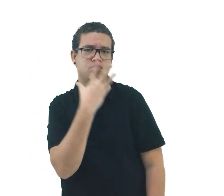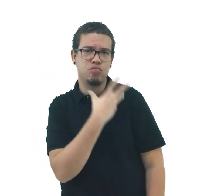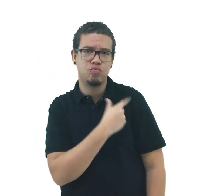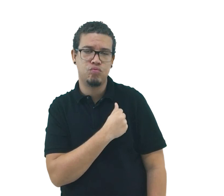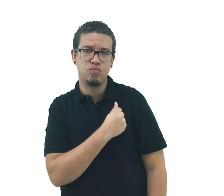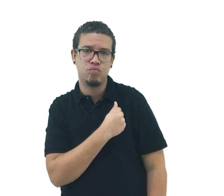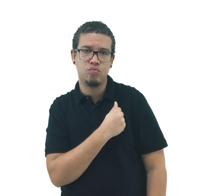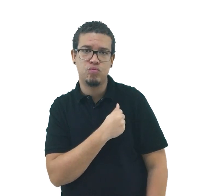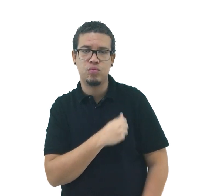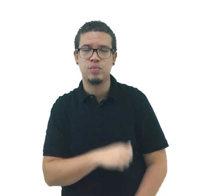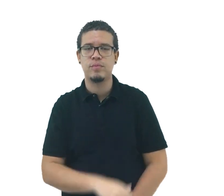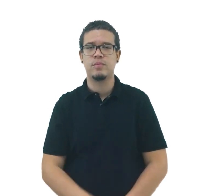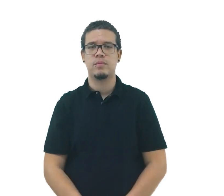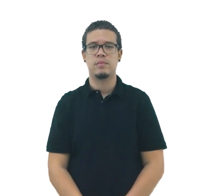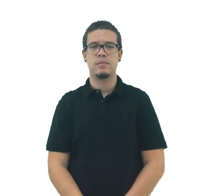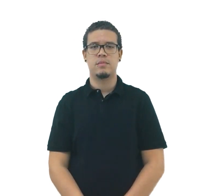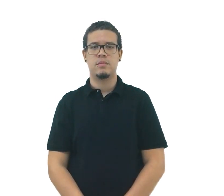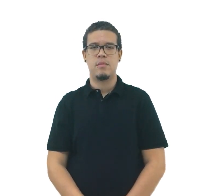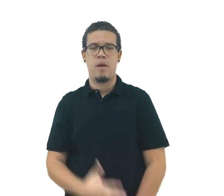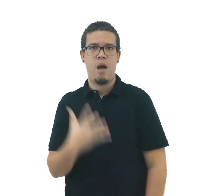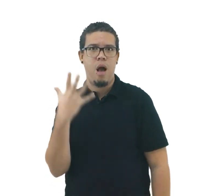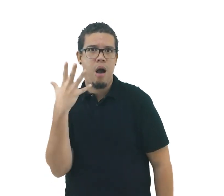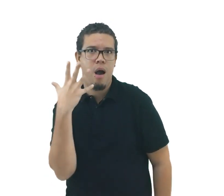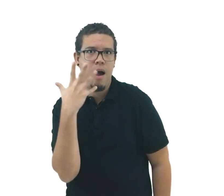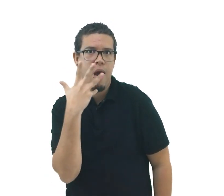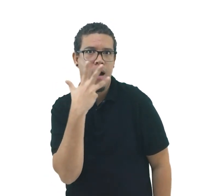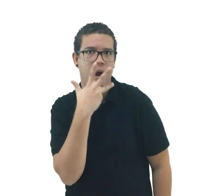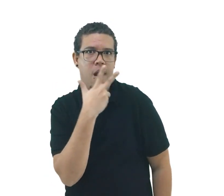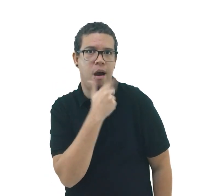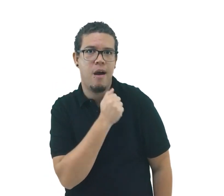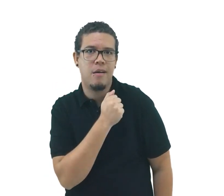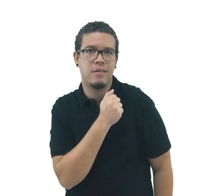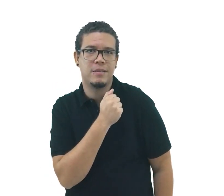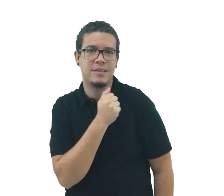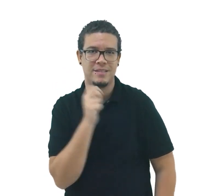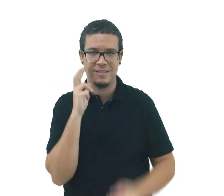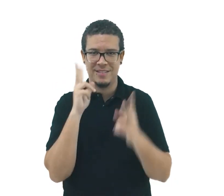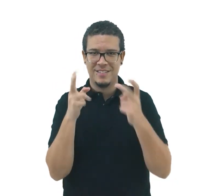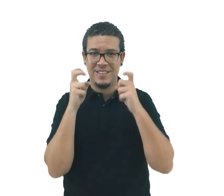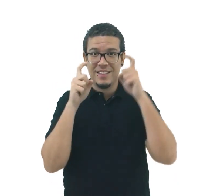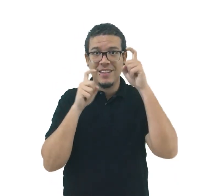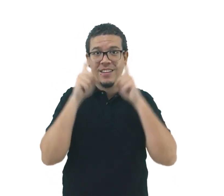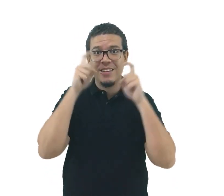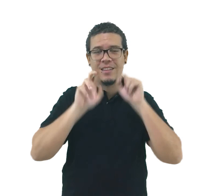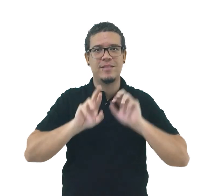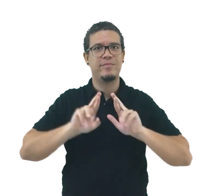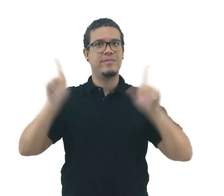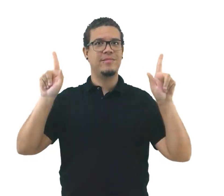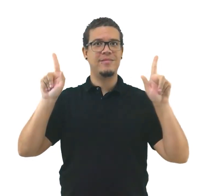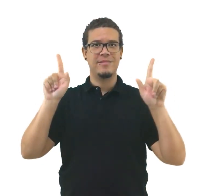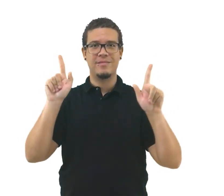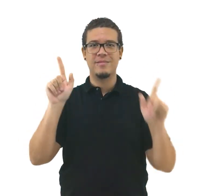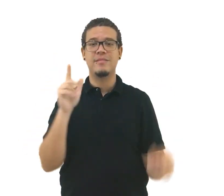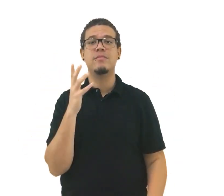tá bonito. Agora, quando eu faço assim com mais intensidade, né, com mais expressão, fica